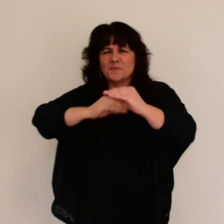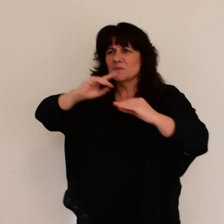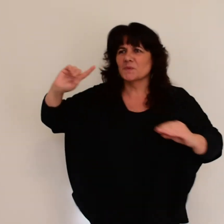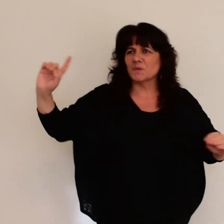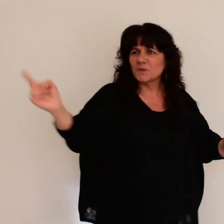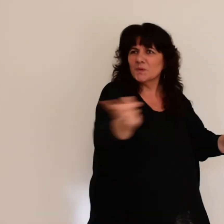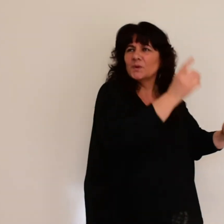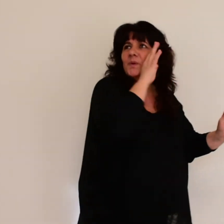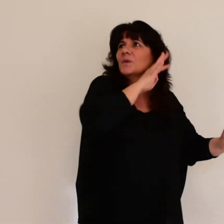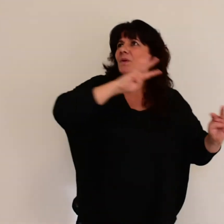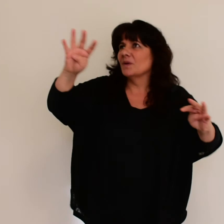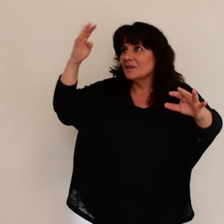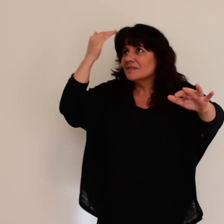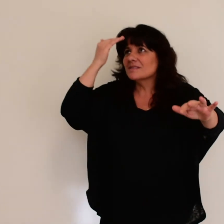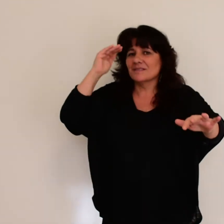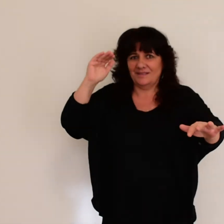Jubilez, criez de joie,